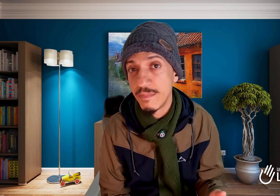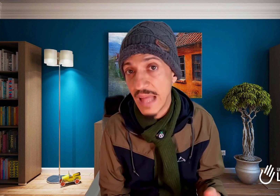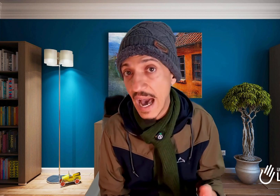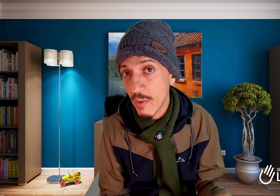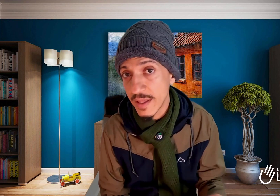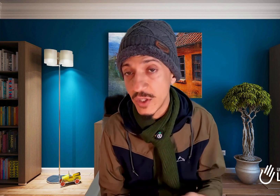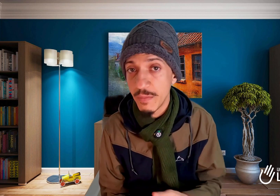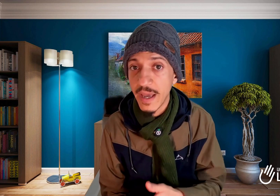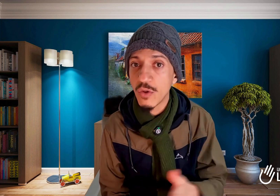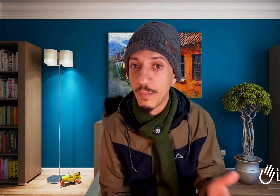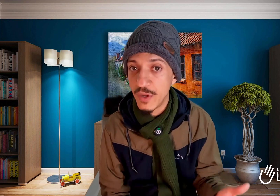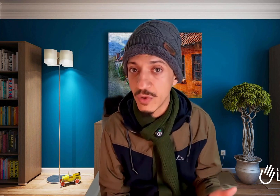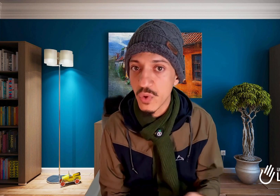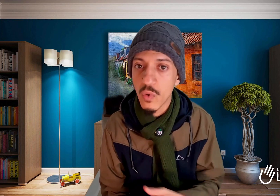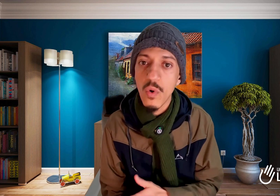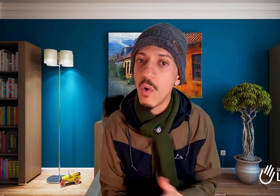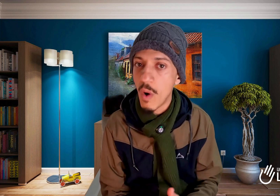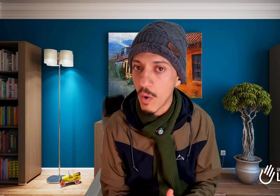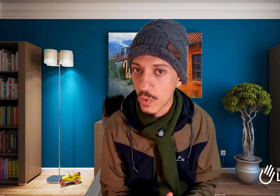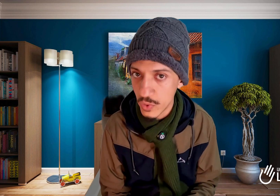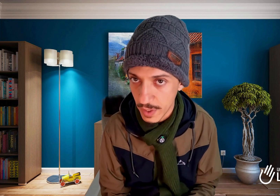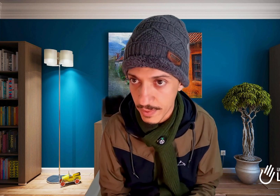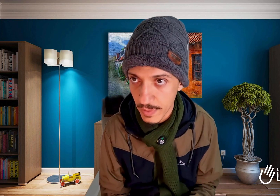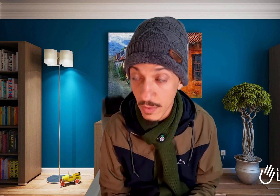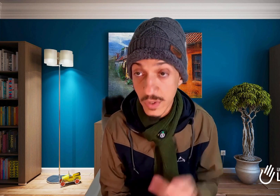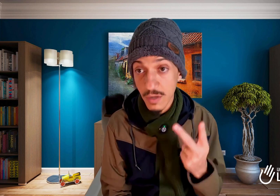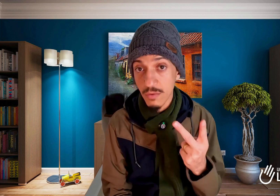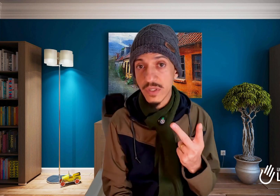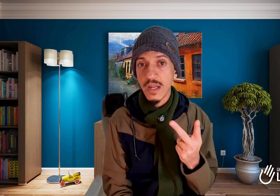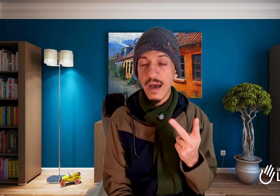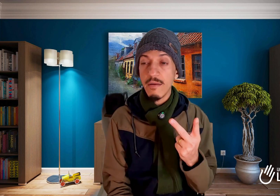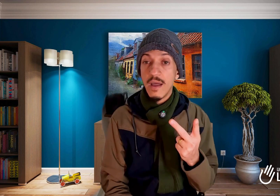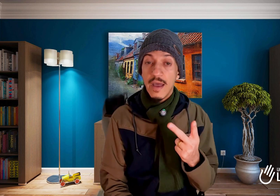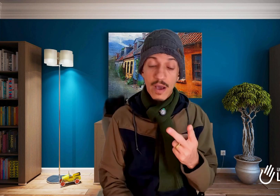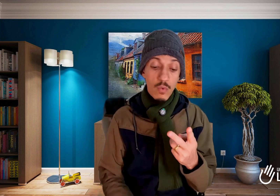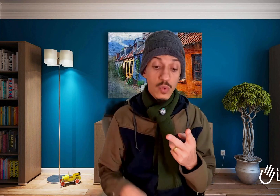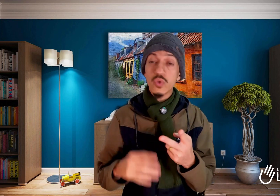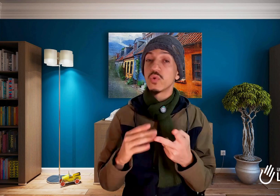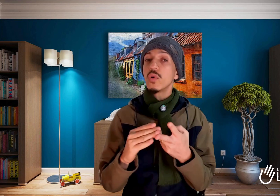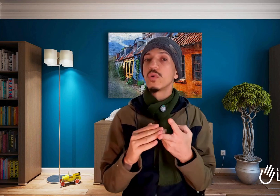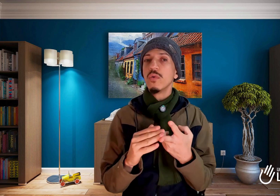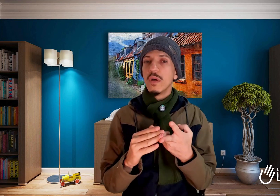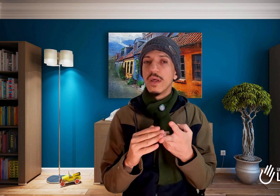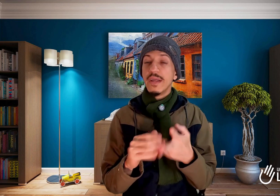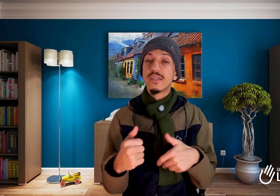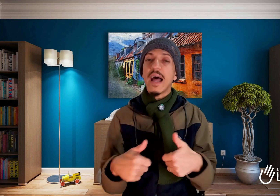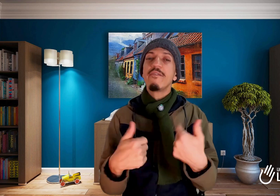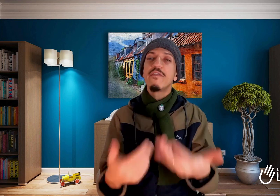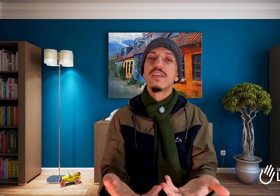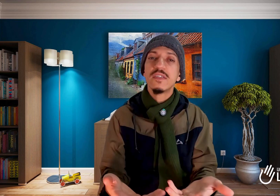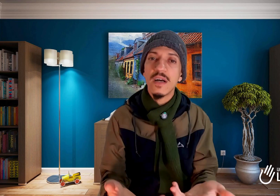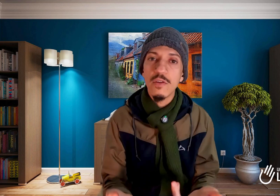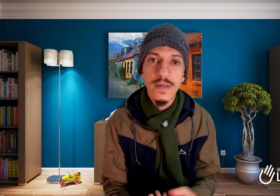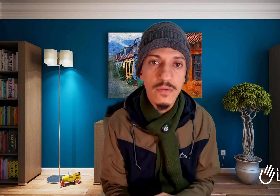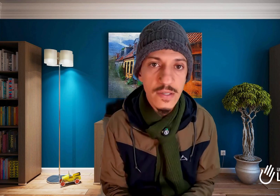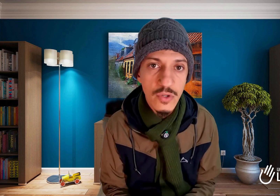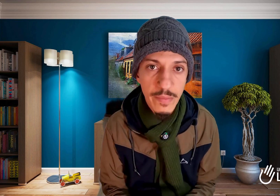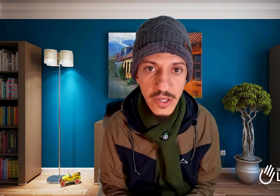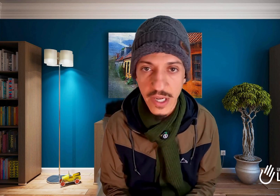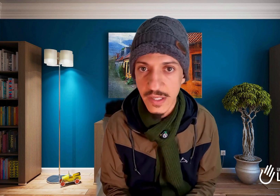o atendimento, pedindo socorro ou algo do tipo. O segundo cenário é quando o surdo está vivenciando uma situação de emergência. E